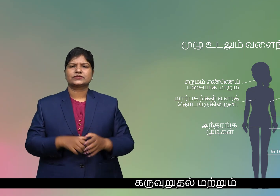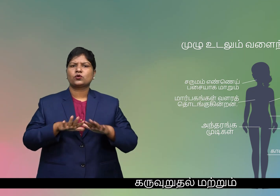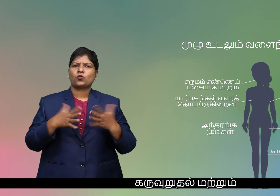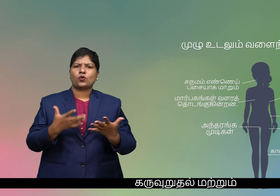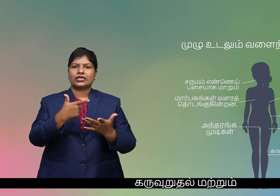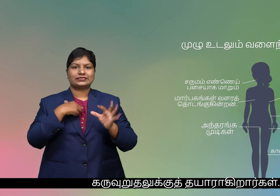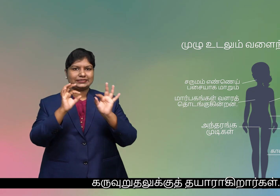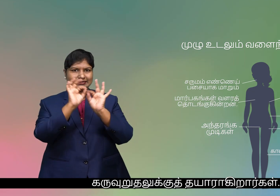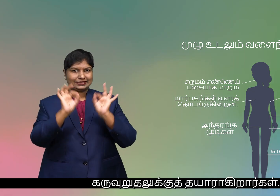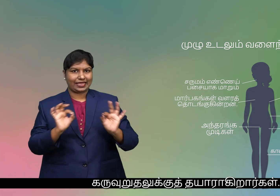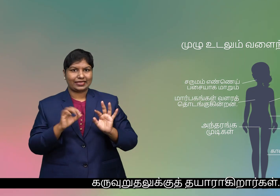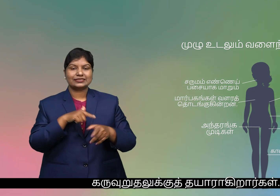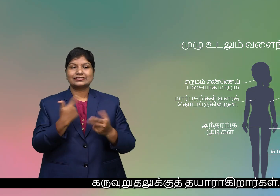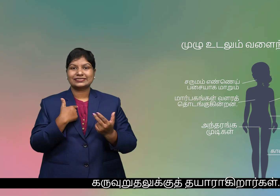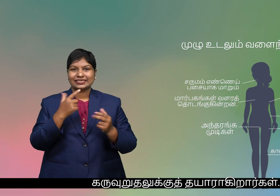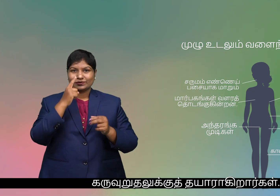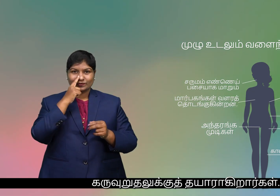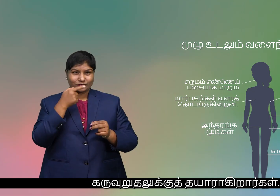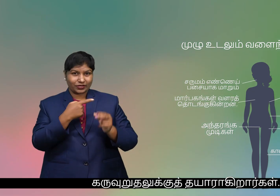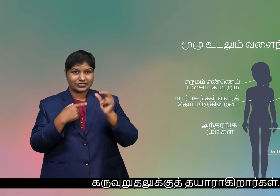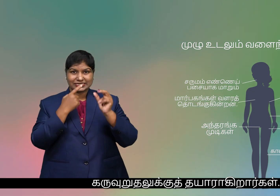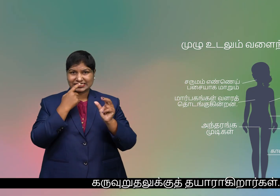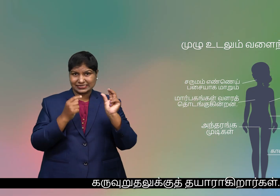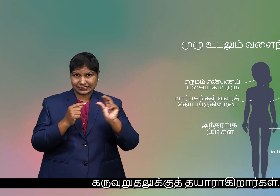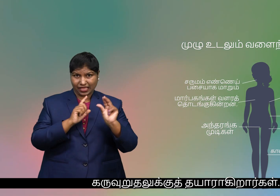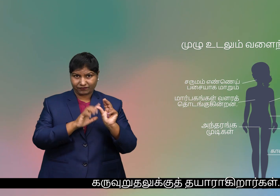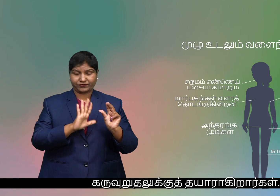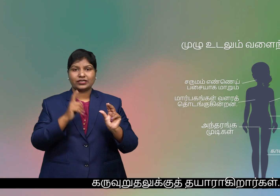கருவுறுதல் மற்றும் கருவுறுதலுக்கு தயாராகிறார்கள்.